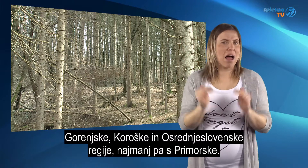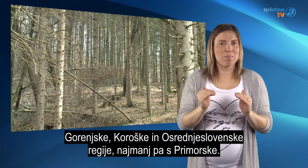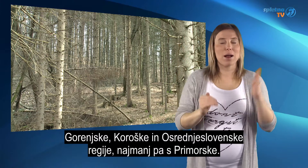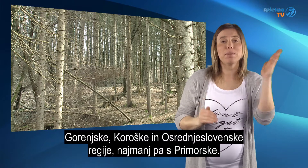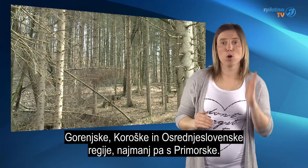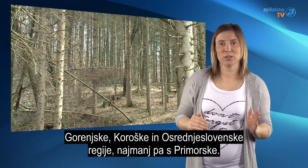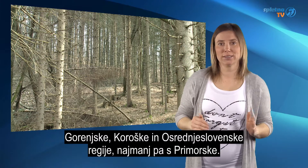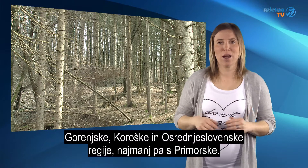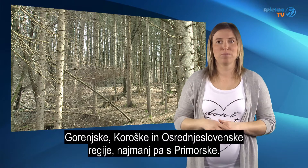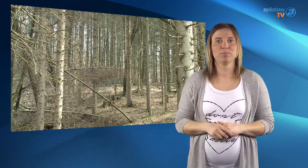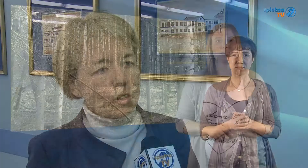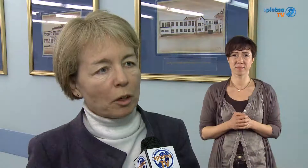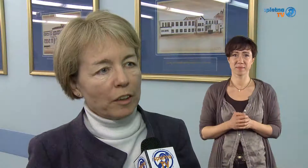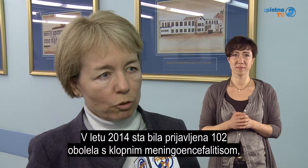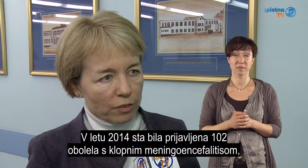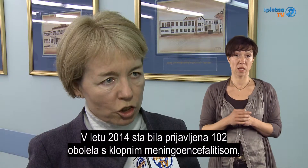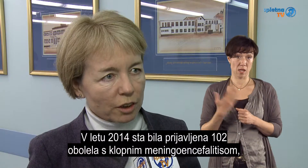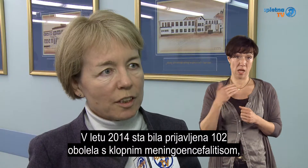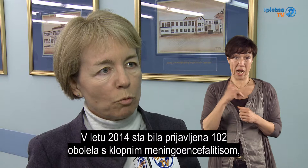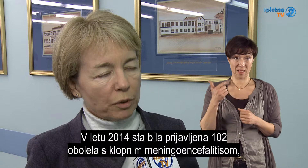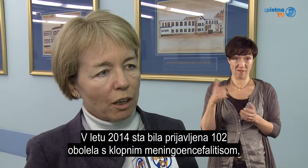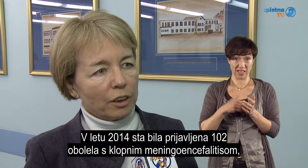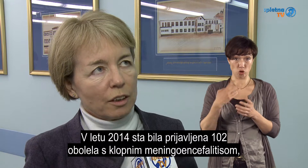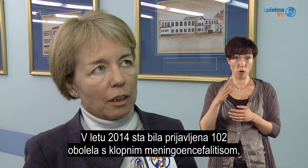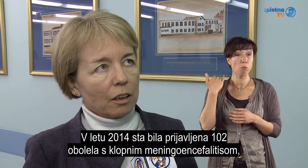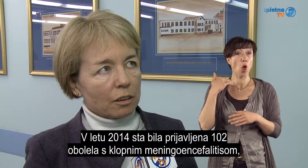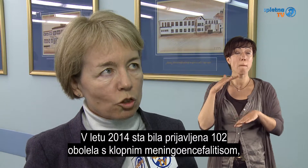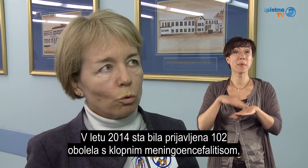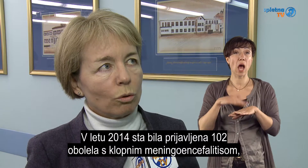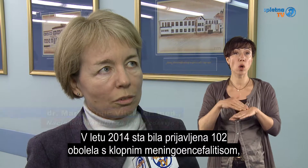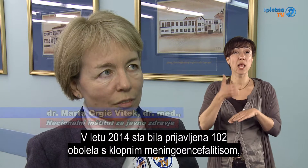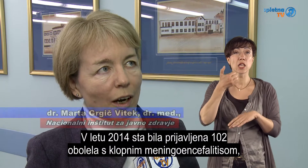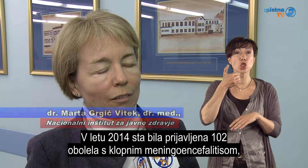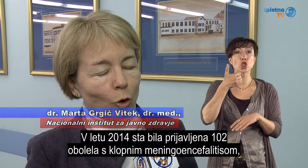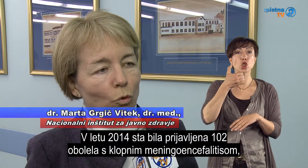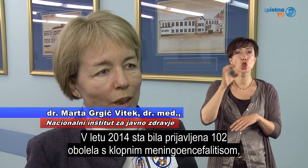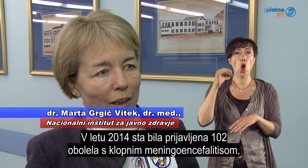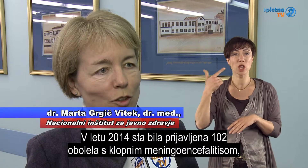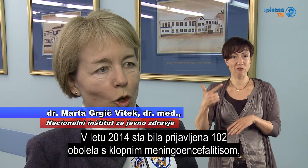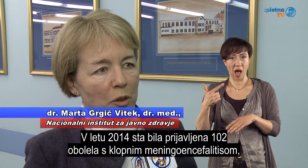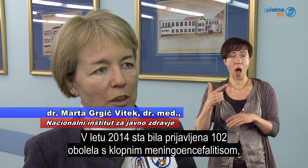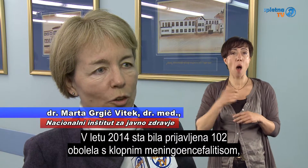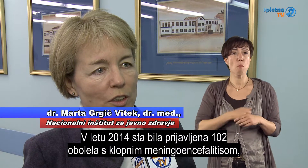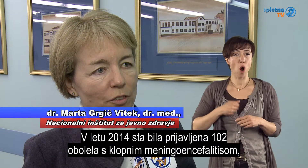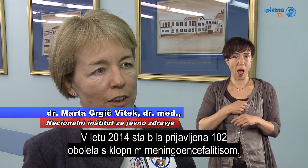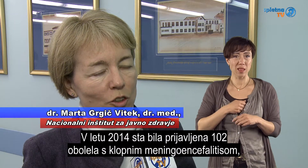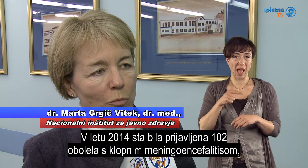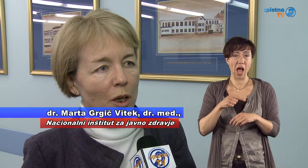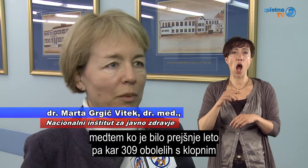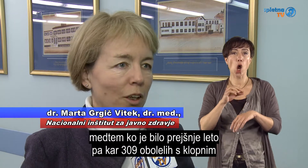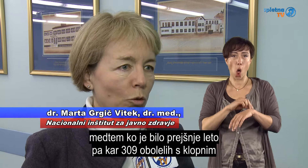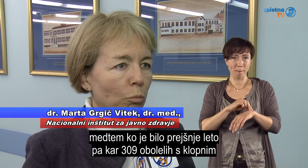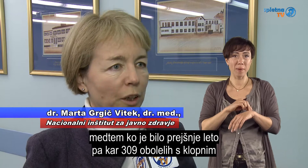najmanj pa s primorske. V letu 2014 je bilo prijavljenih 102 obolela s klopnim